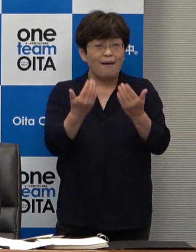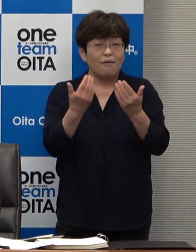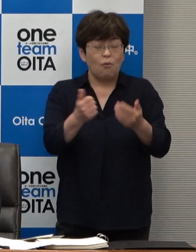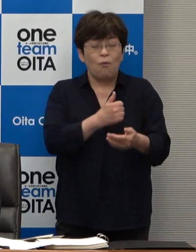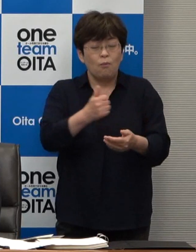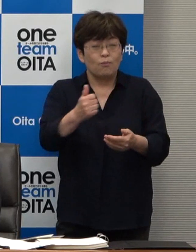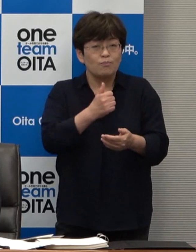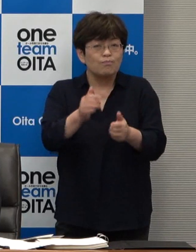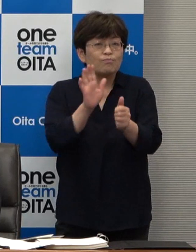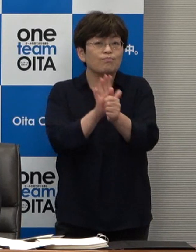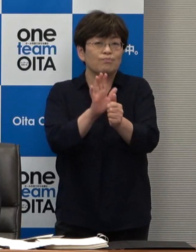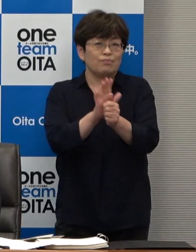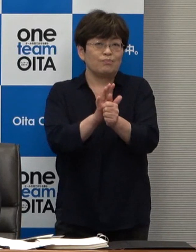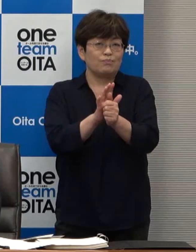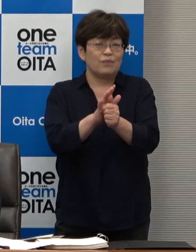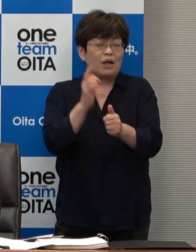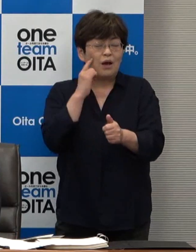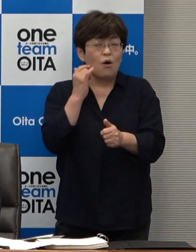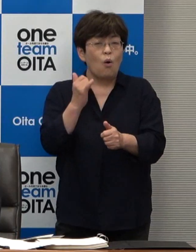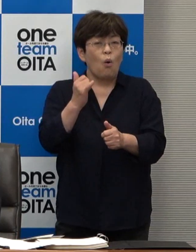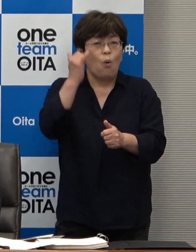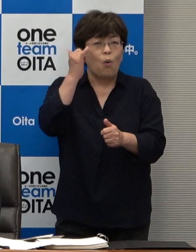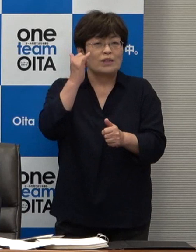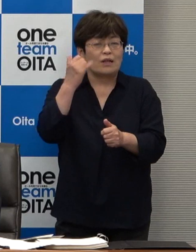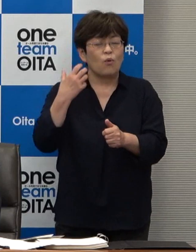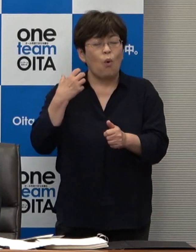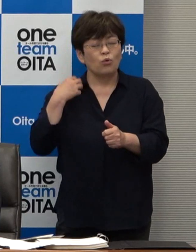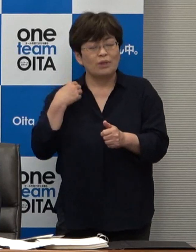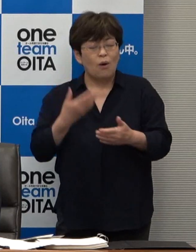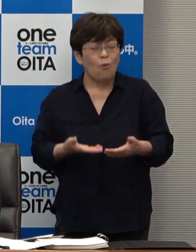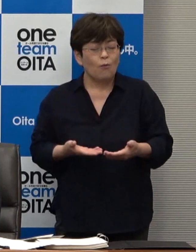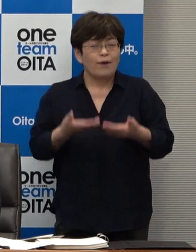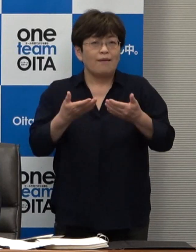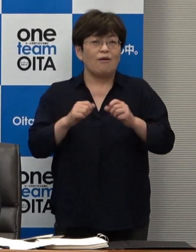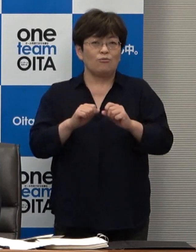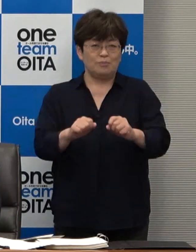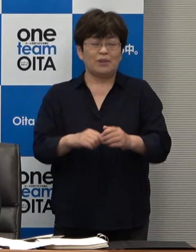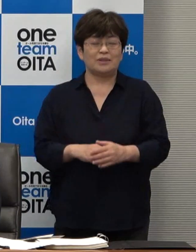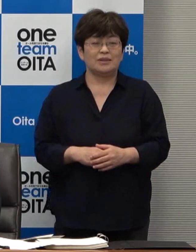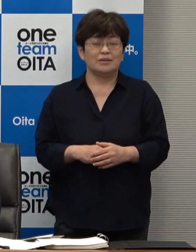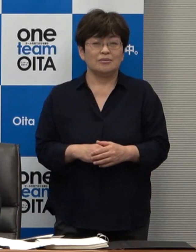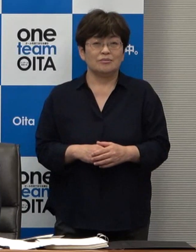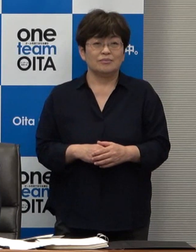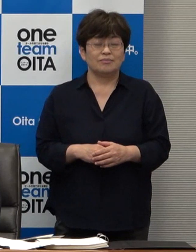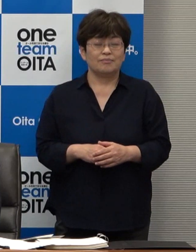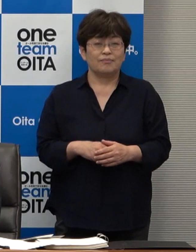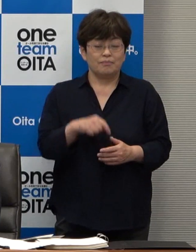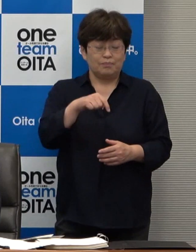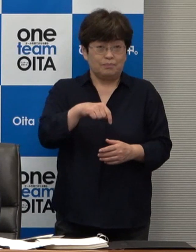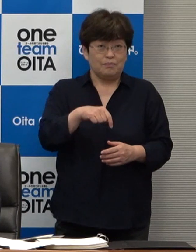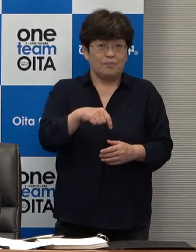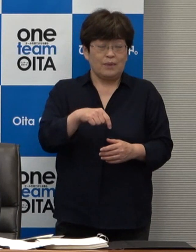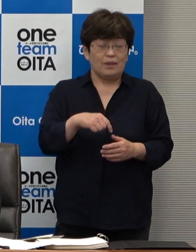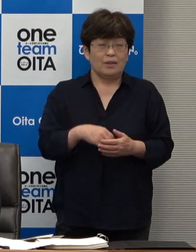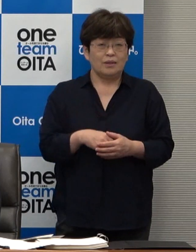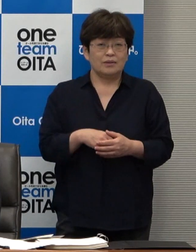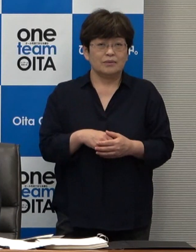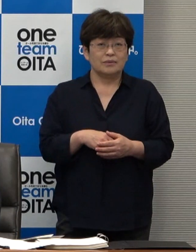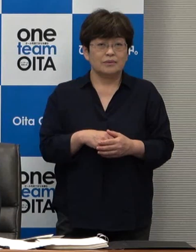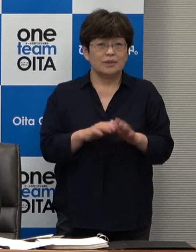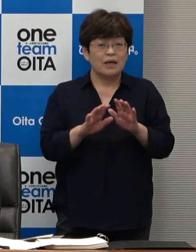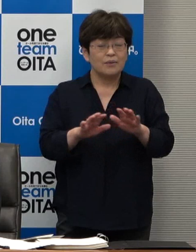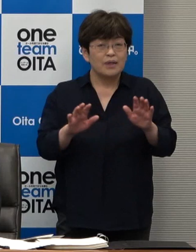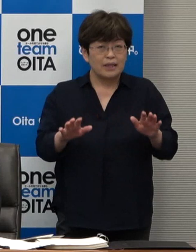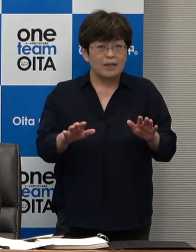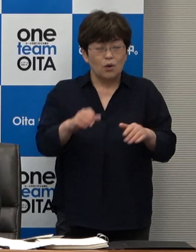援し、保護者の身体的精神的負担軽減を図ります。その下、小児慢性特